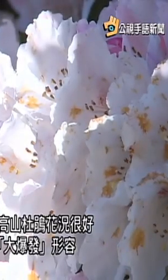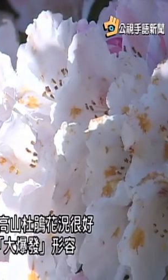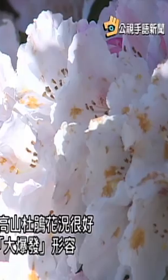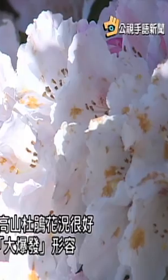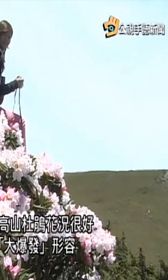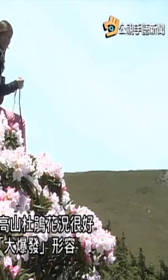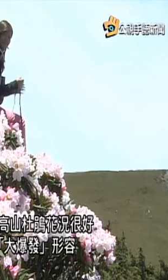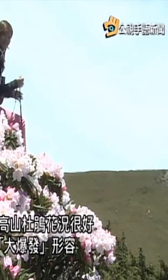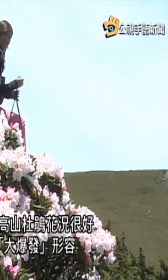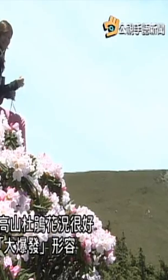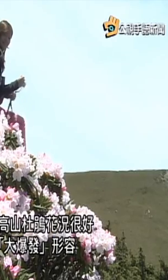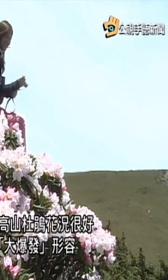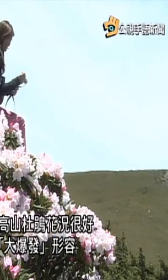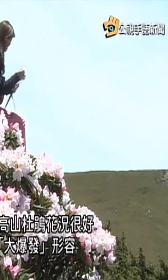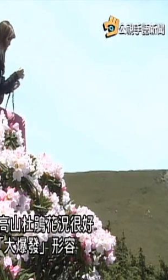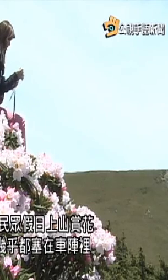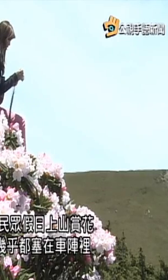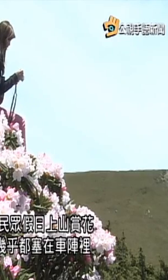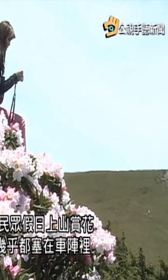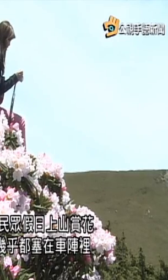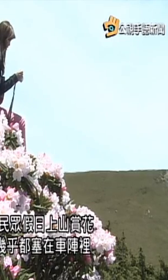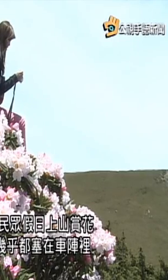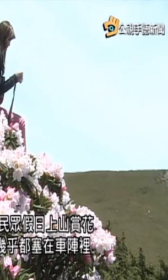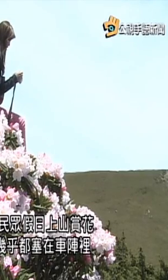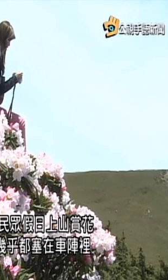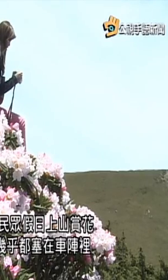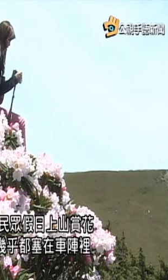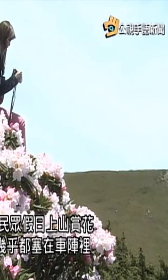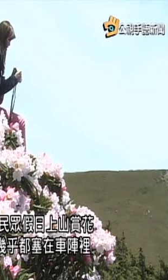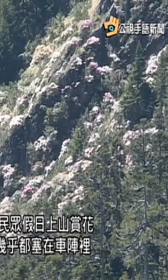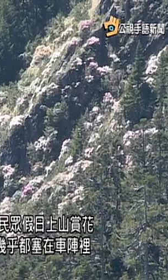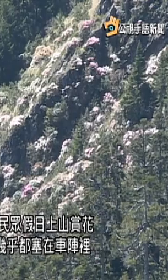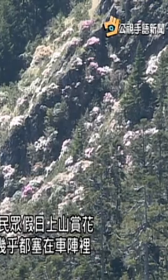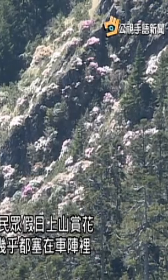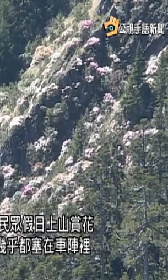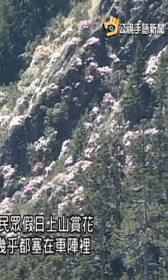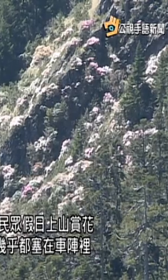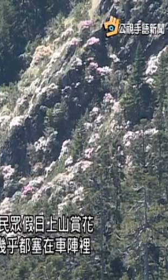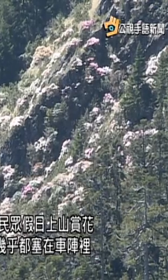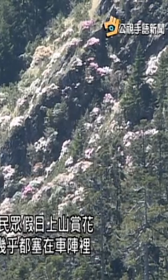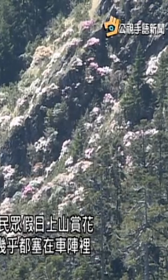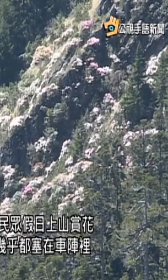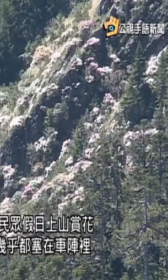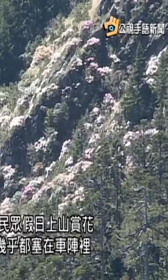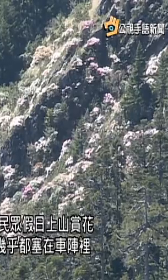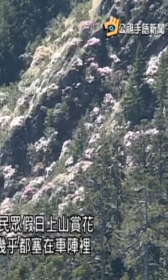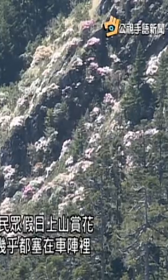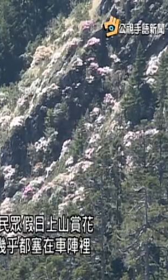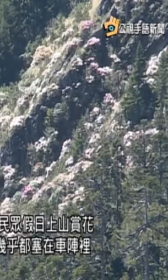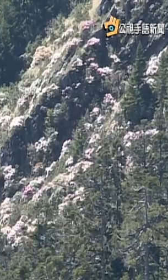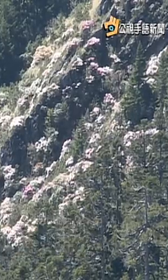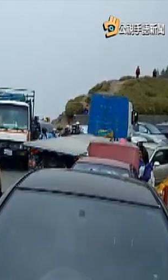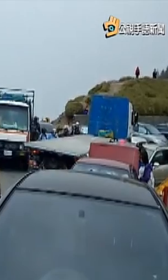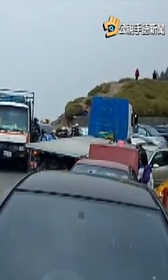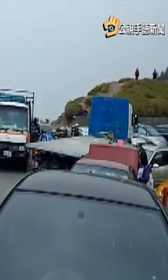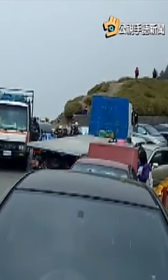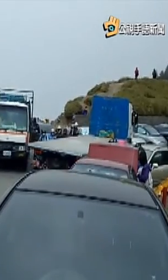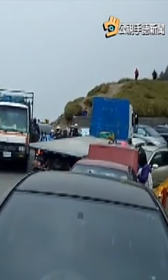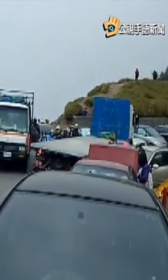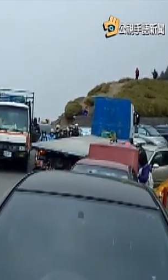用大爆发形容，也吸引不少民众假日上山赏花，但没料到几乎都塞在车阵里。